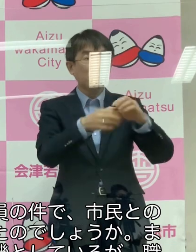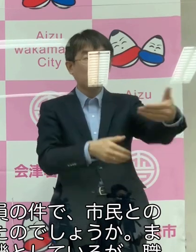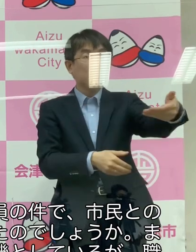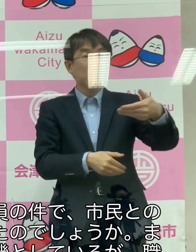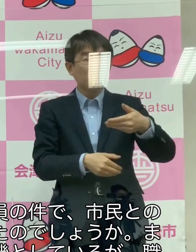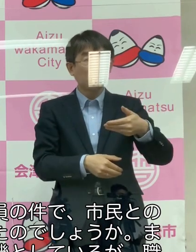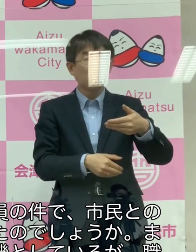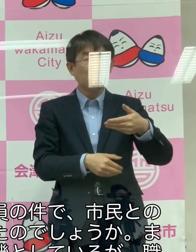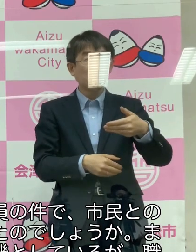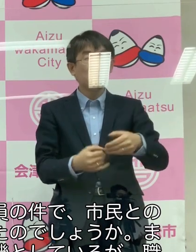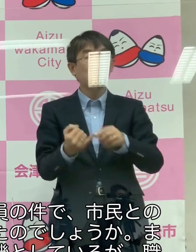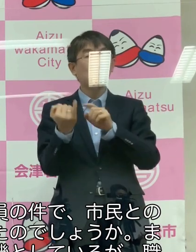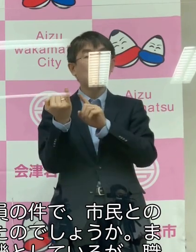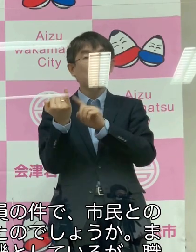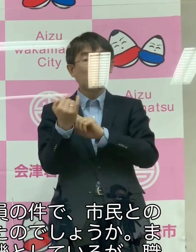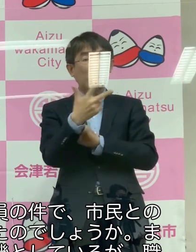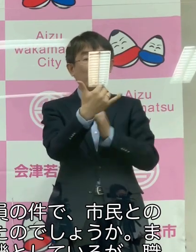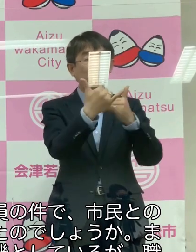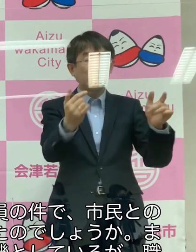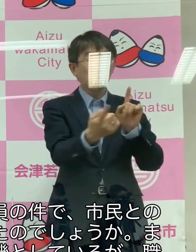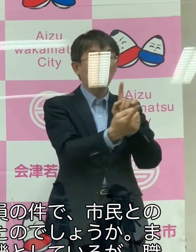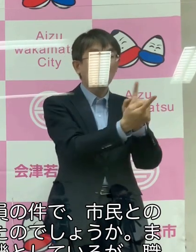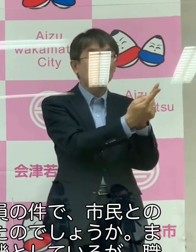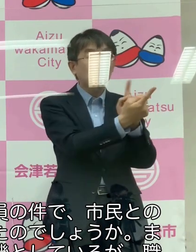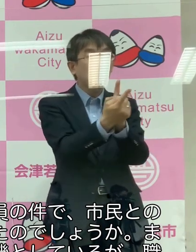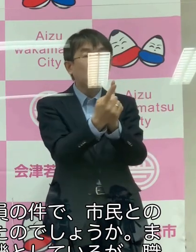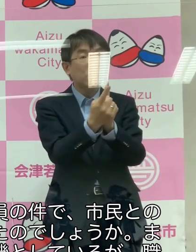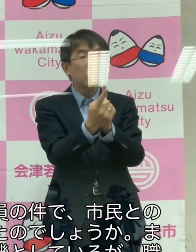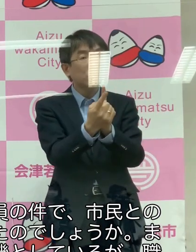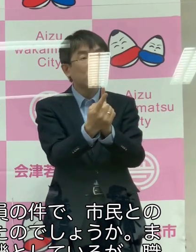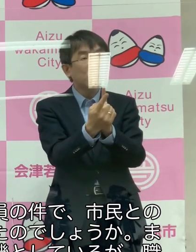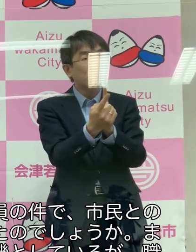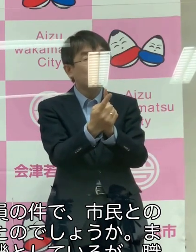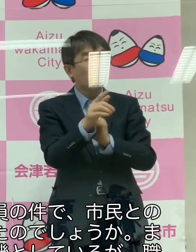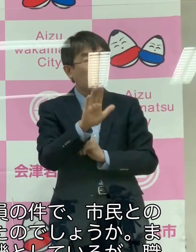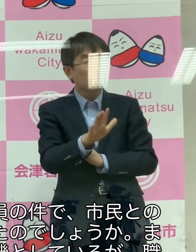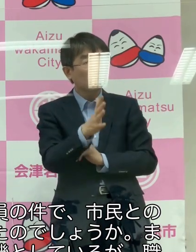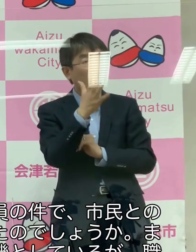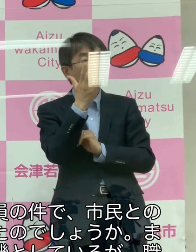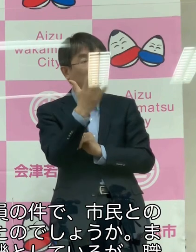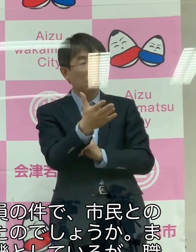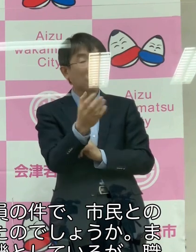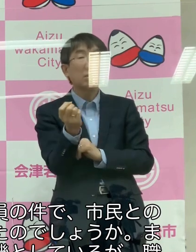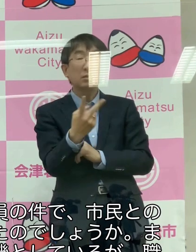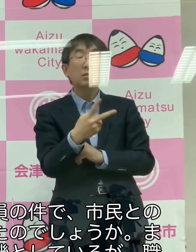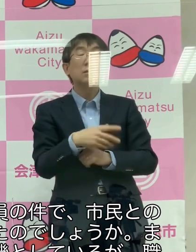方の市民との接触がどのぐらいあったのかとか、あとは、